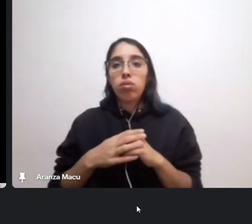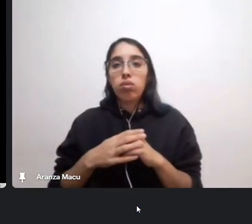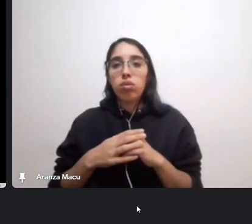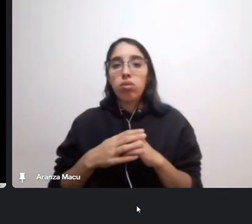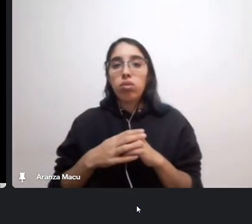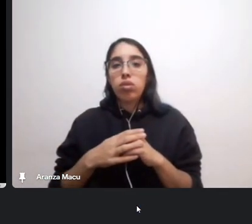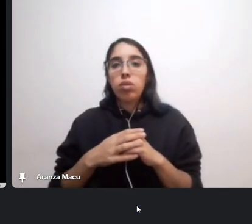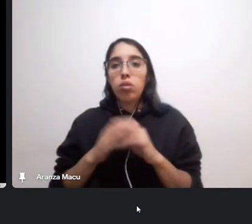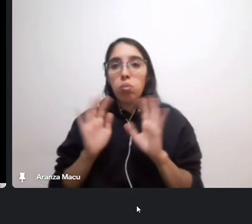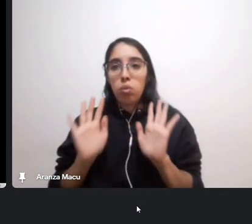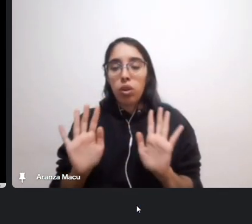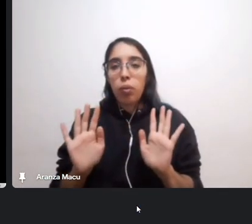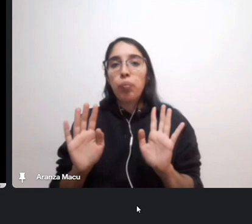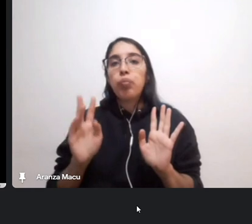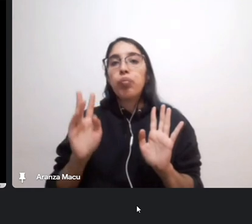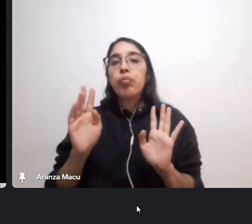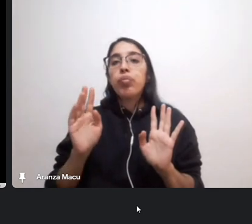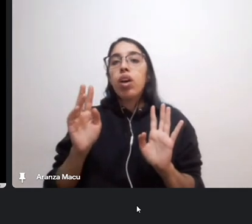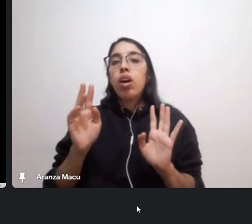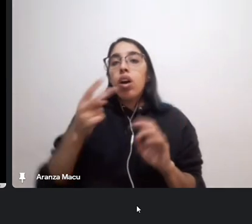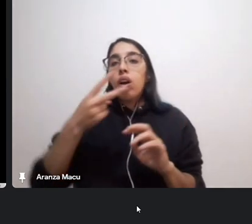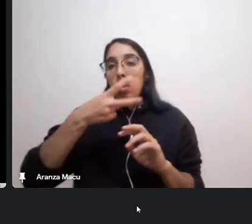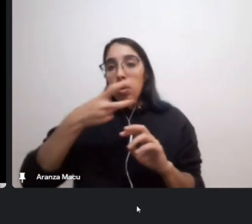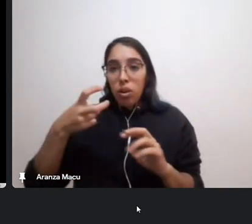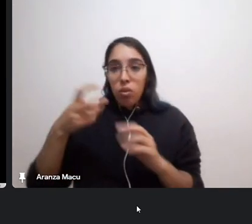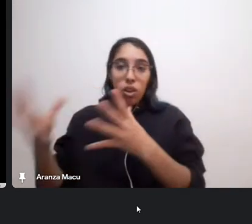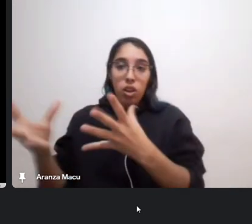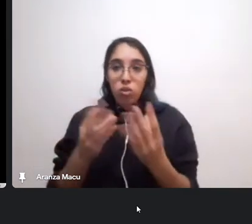dijimos entonces que uno era be, el otro ¿cuál era?